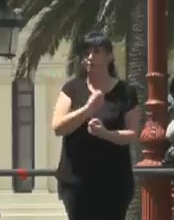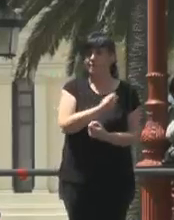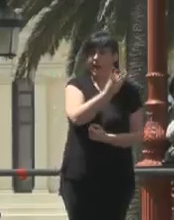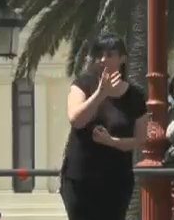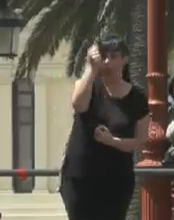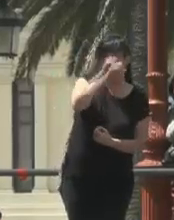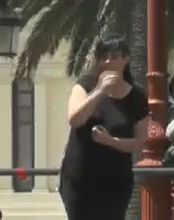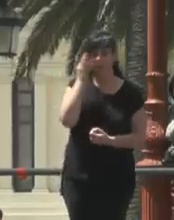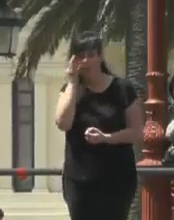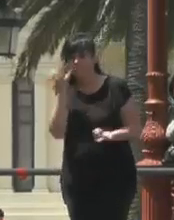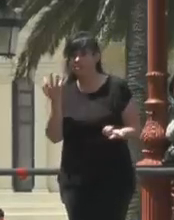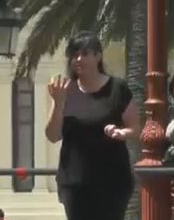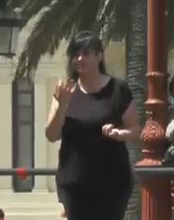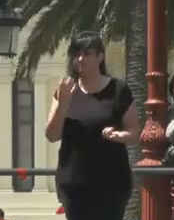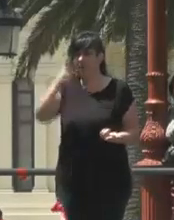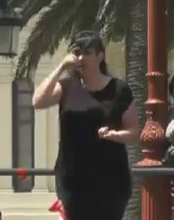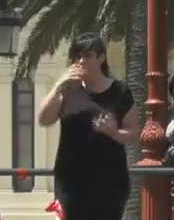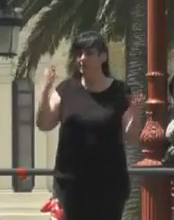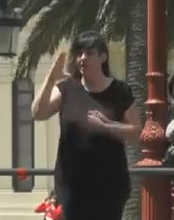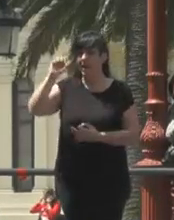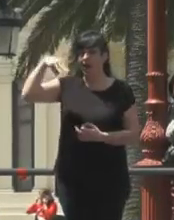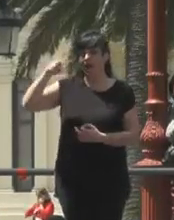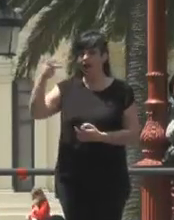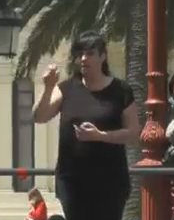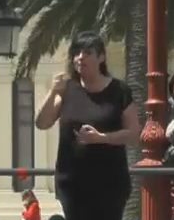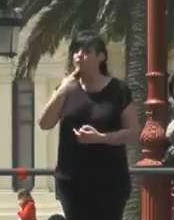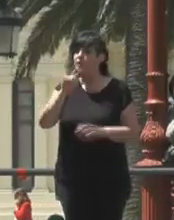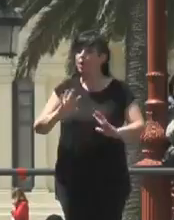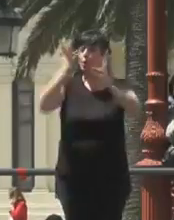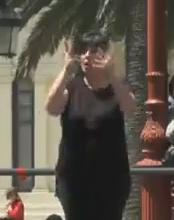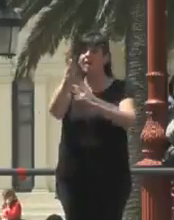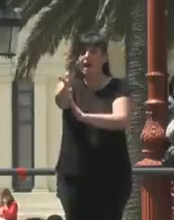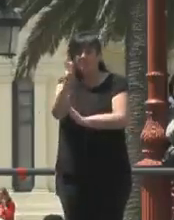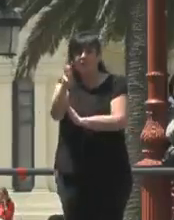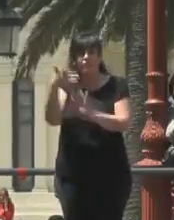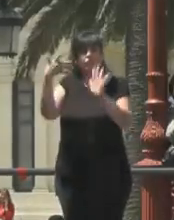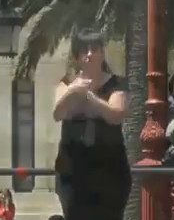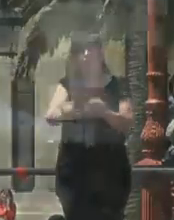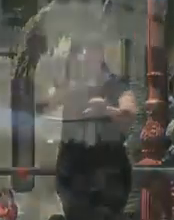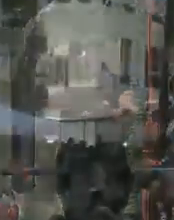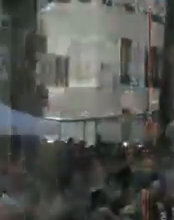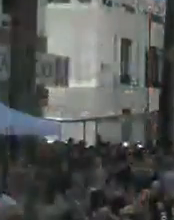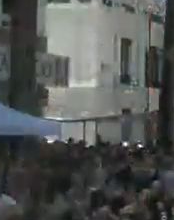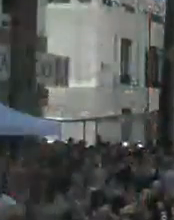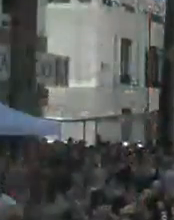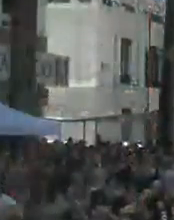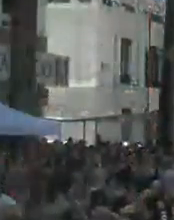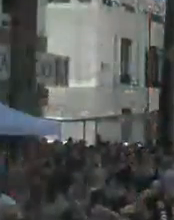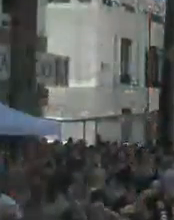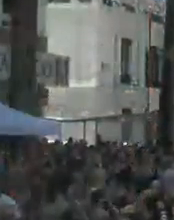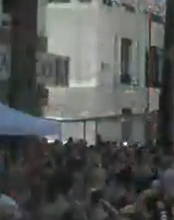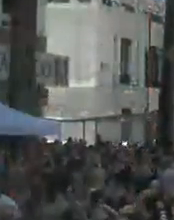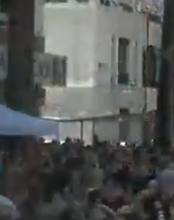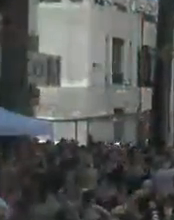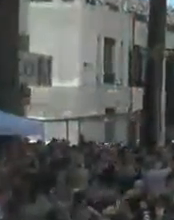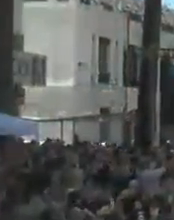palabras de Marcelino Camacho que dijo que el derecho a huelga se consiguió haciendo huelgas, no se pide permiso, se sale a arrancárselo a la oligarquía, se sale a